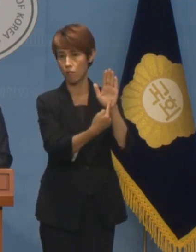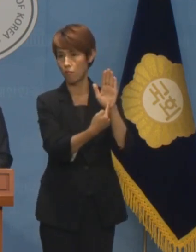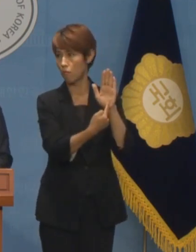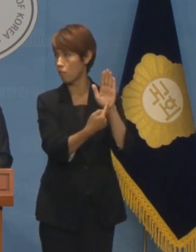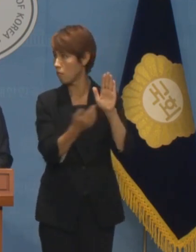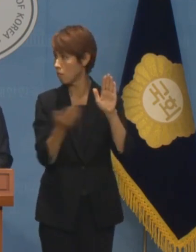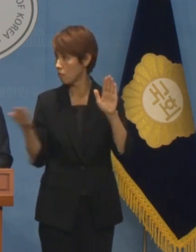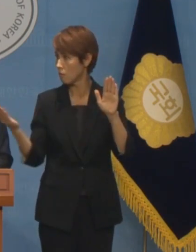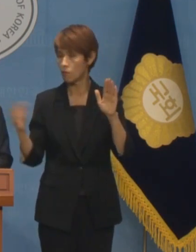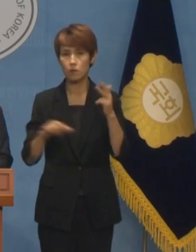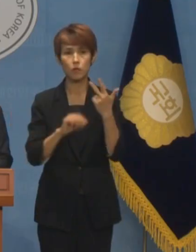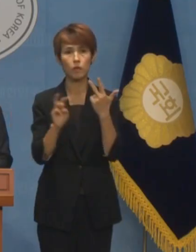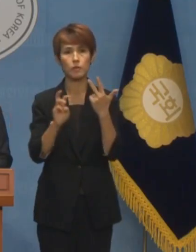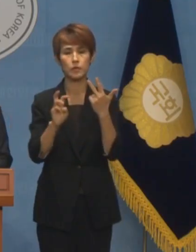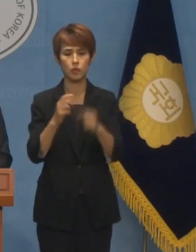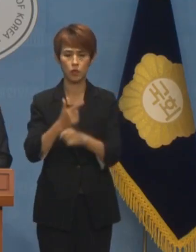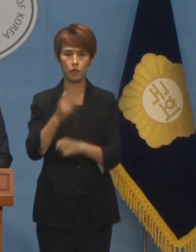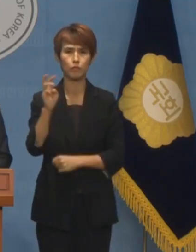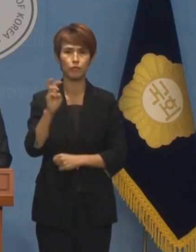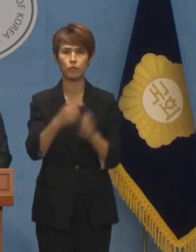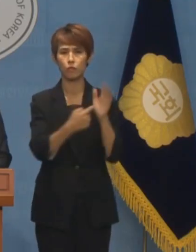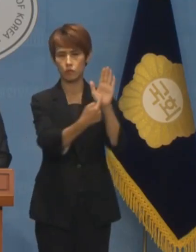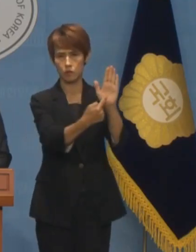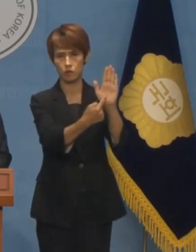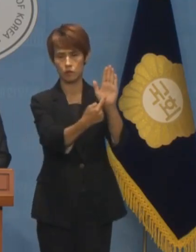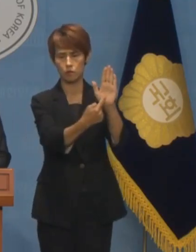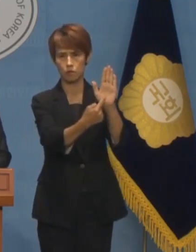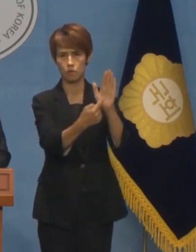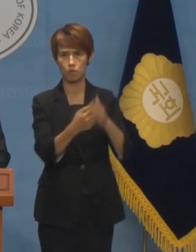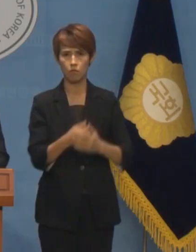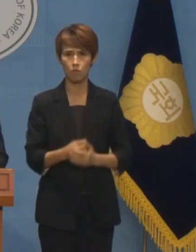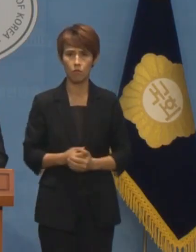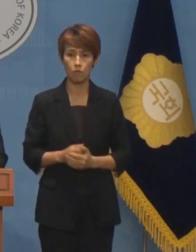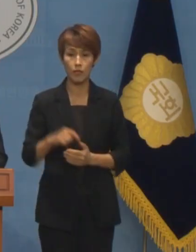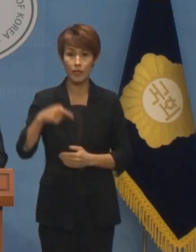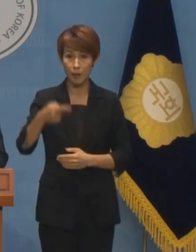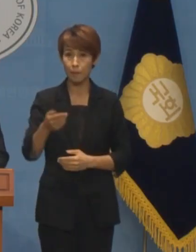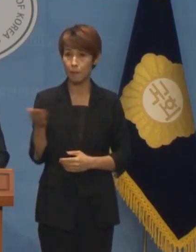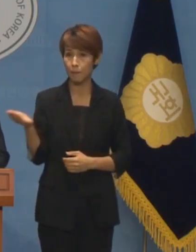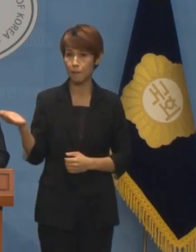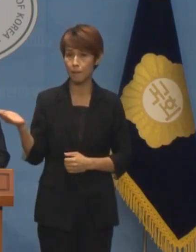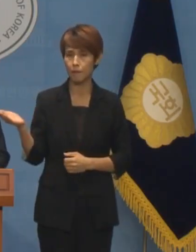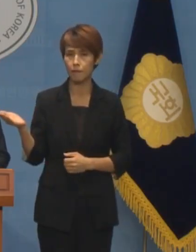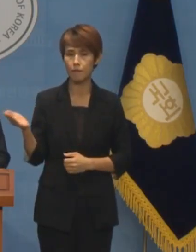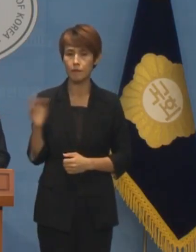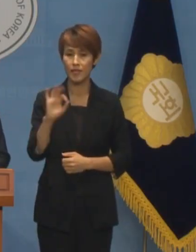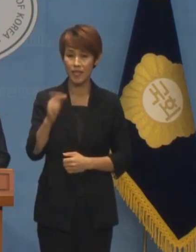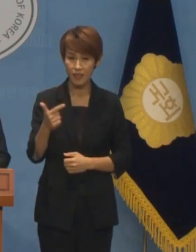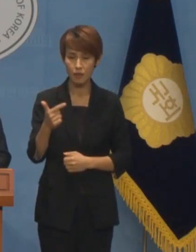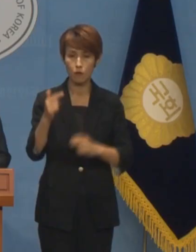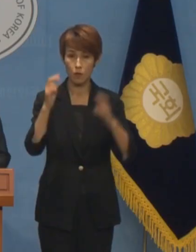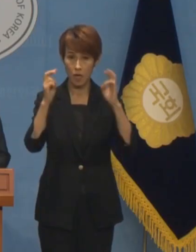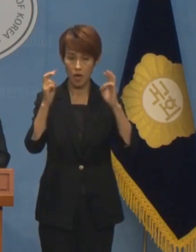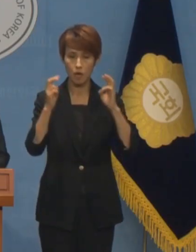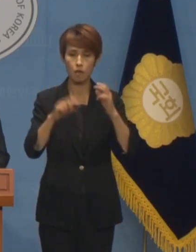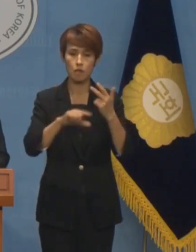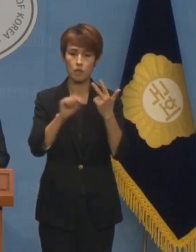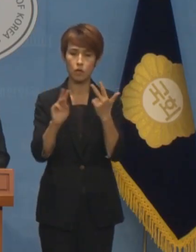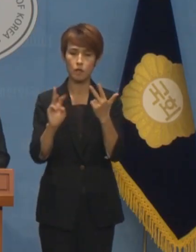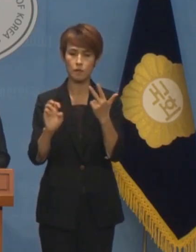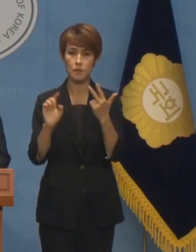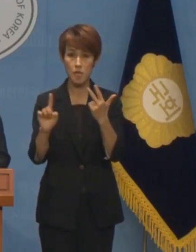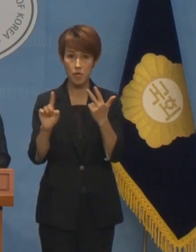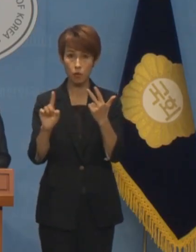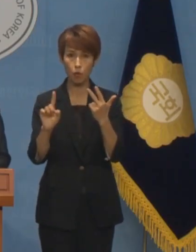공지를 7월 30일 6시 30분 올렸습니다. 그런데 그 다음 장에 보면 인터파크 커머스는 7월 31일